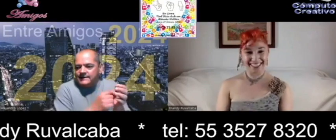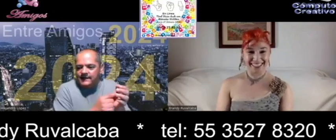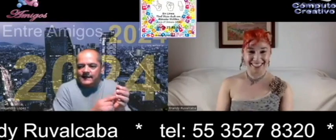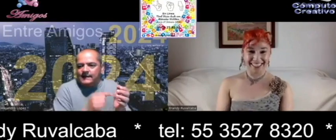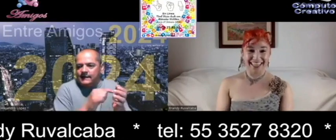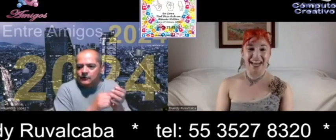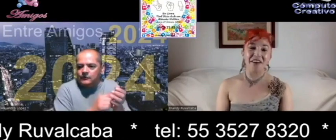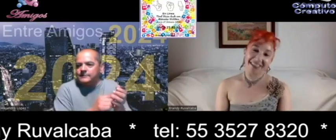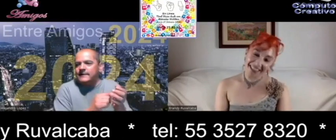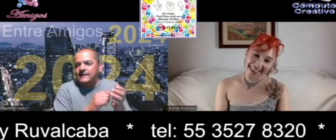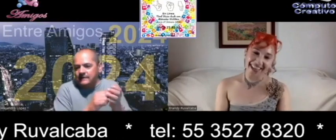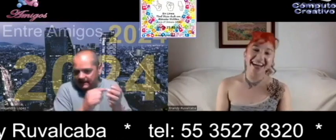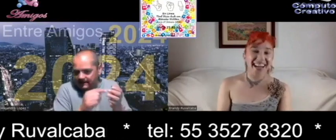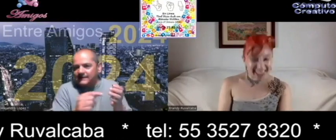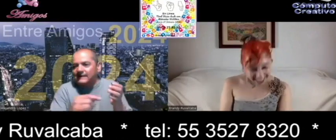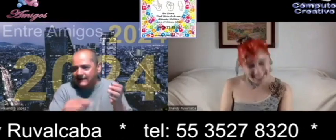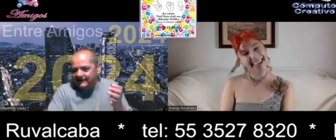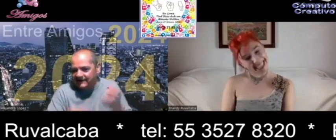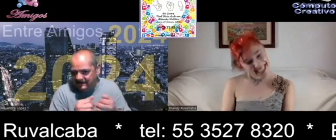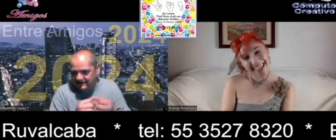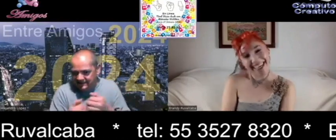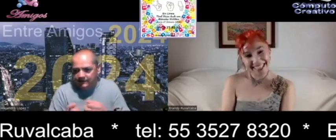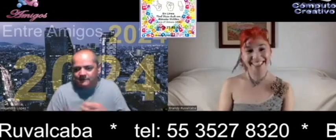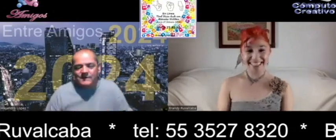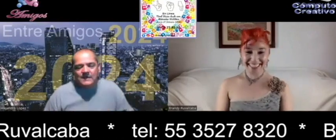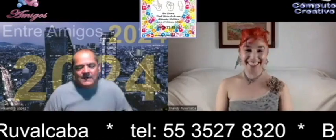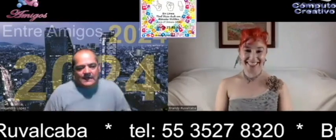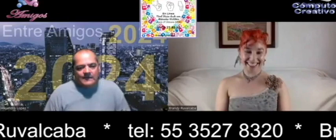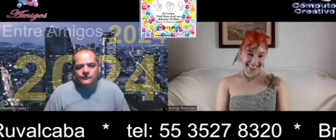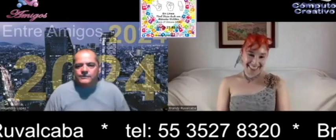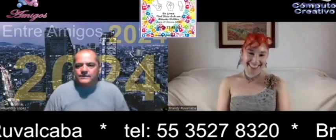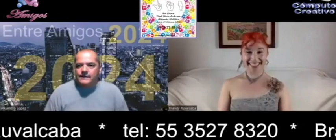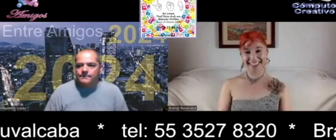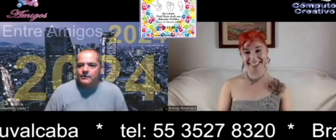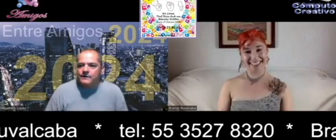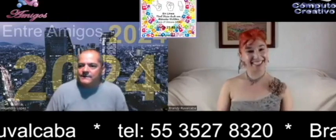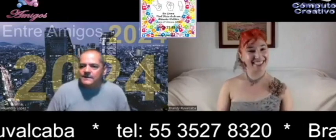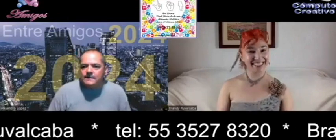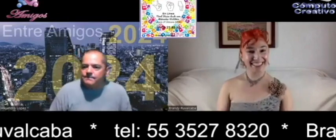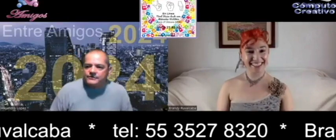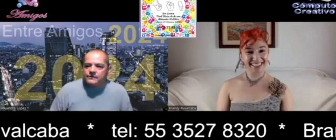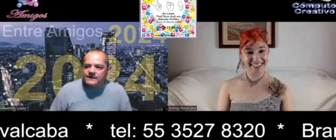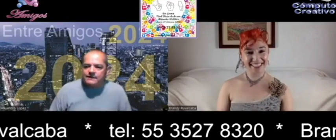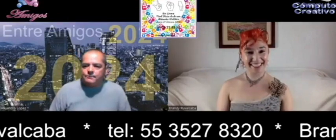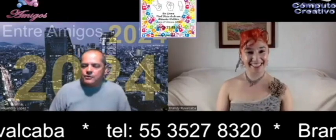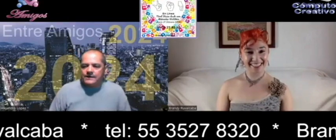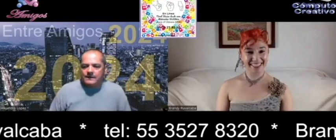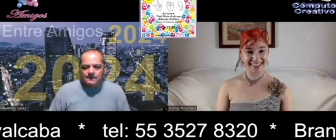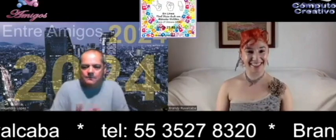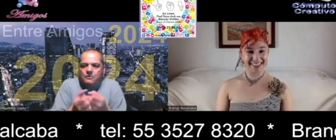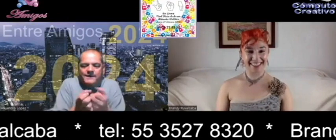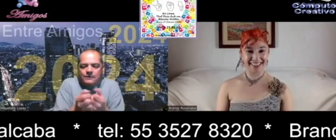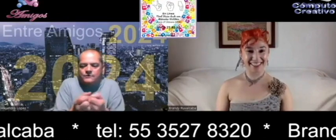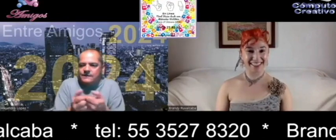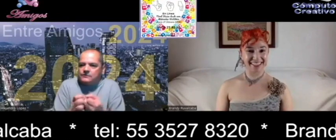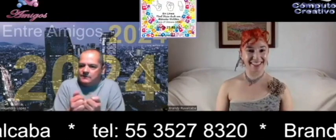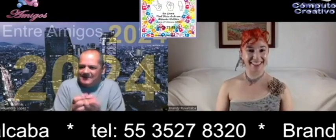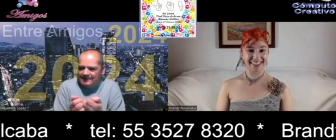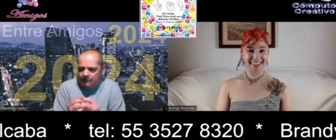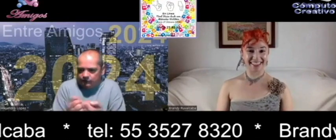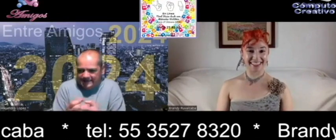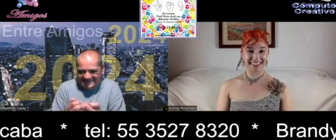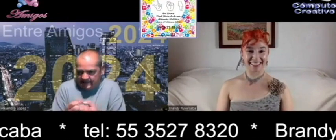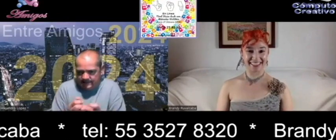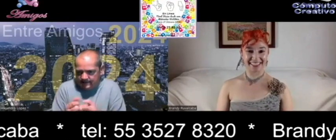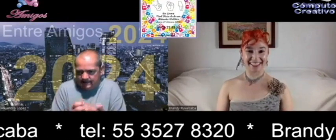A, B y C, en el A 2 veces, venía ajá. así, ¿no? Sí, sí. Entonces, pero además era impresionante porque movían los dedos y se